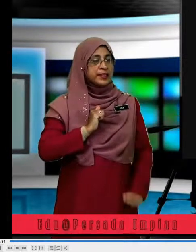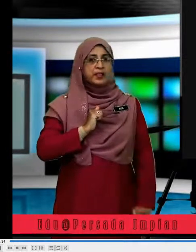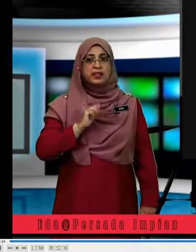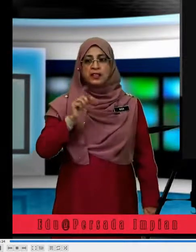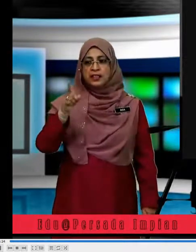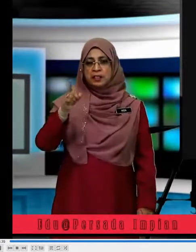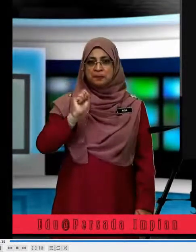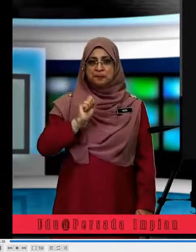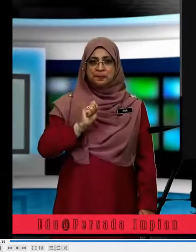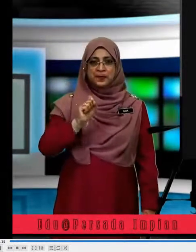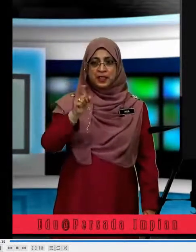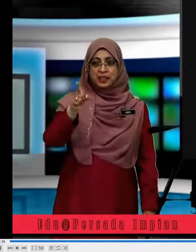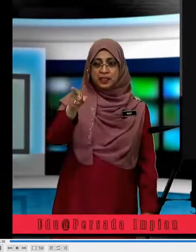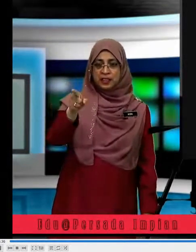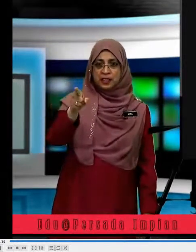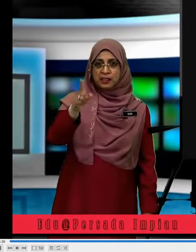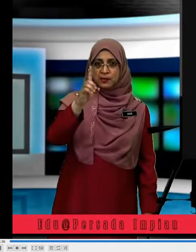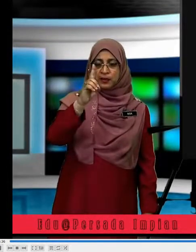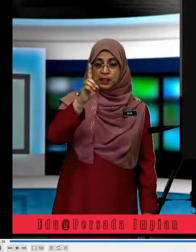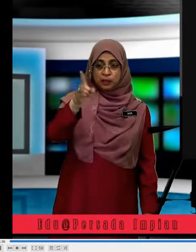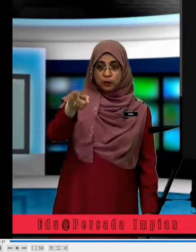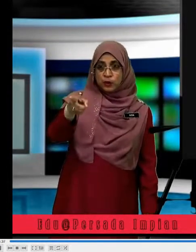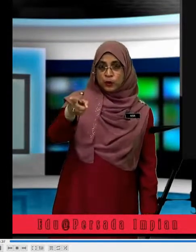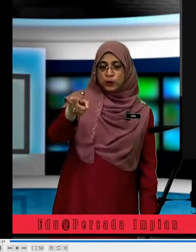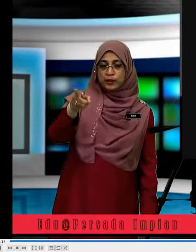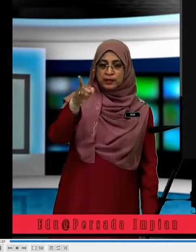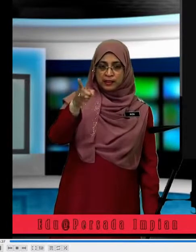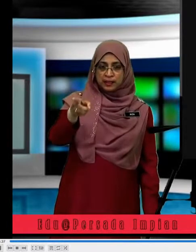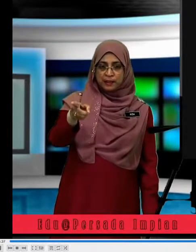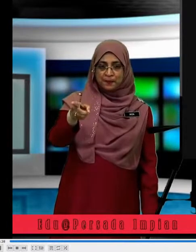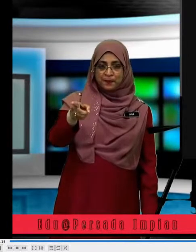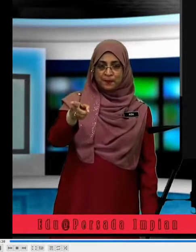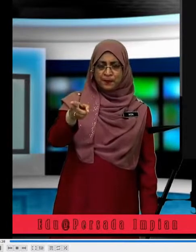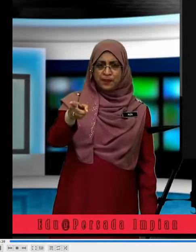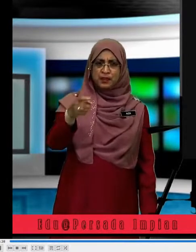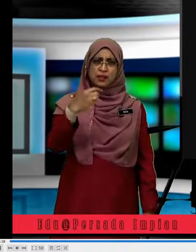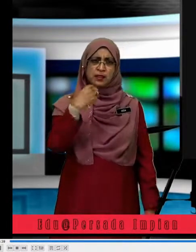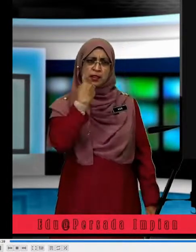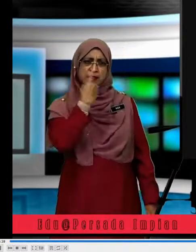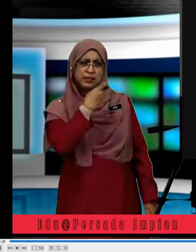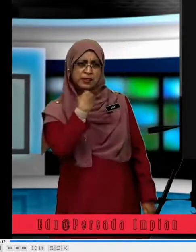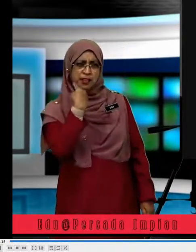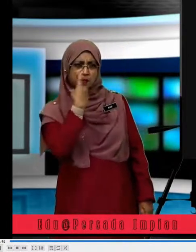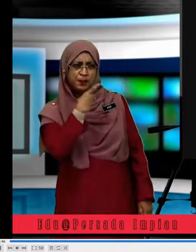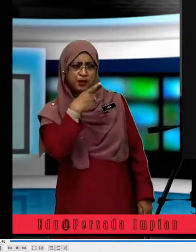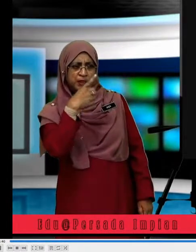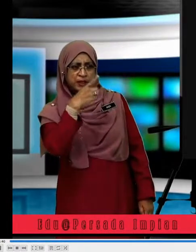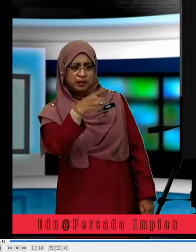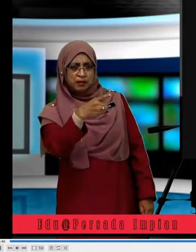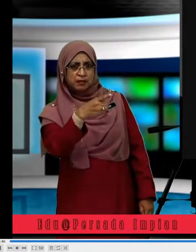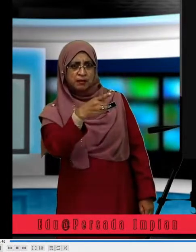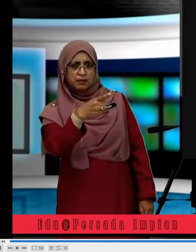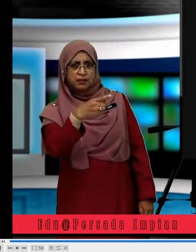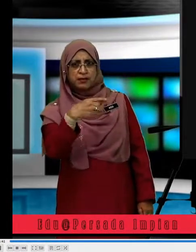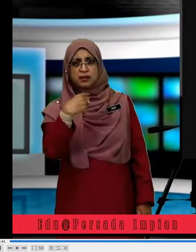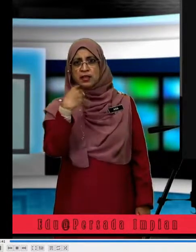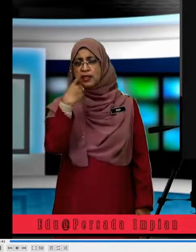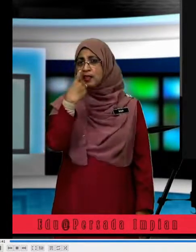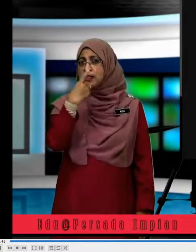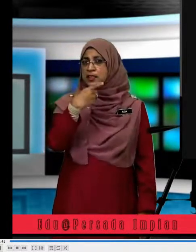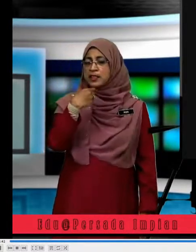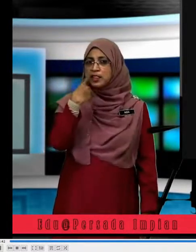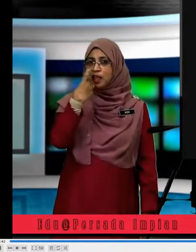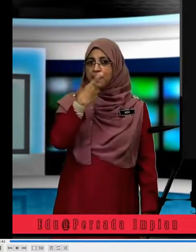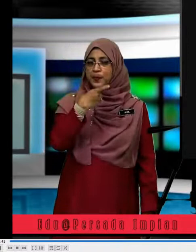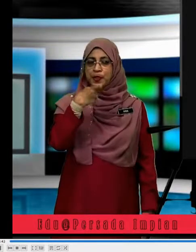atasnya dia dia ditunjuk dia siapa dia siapa